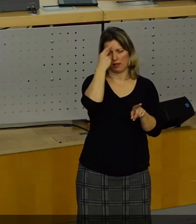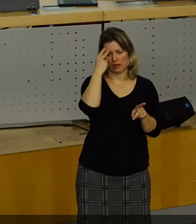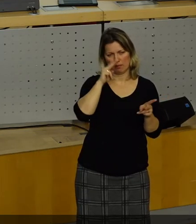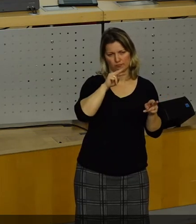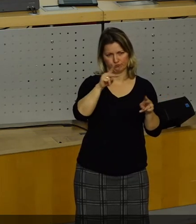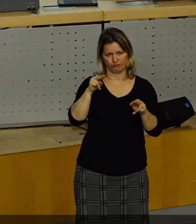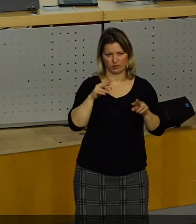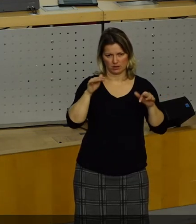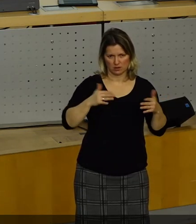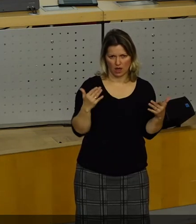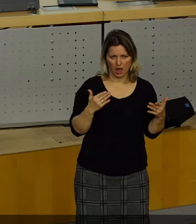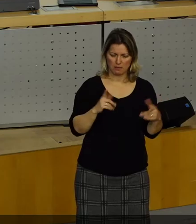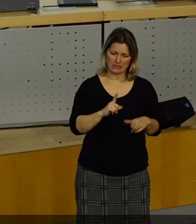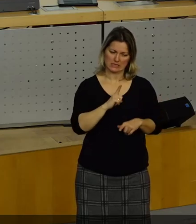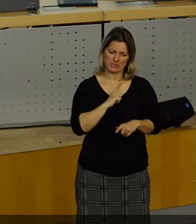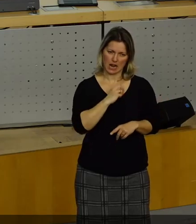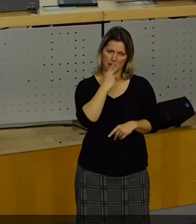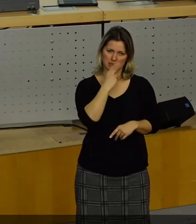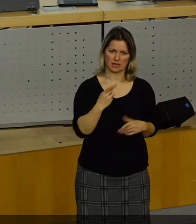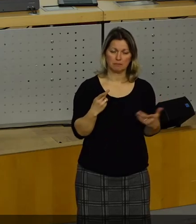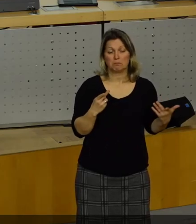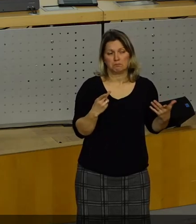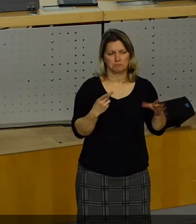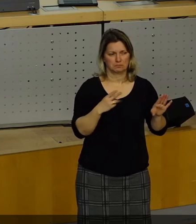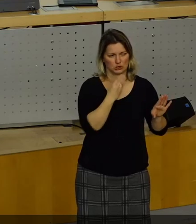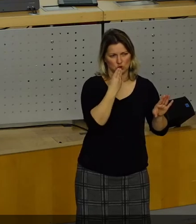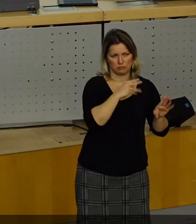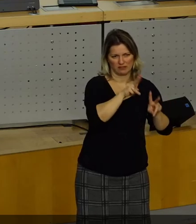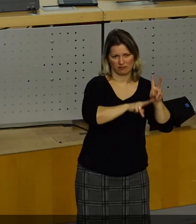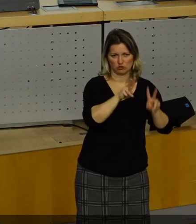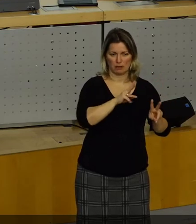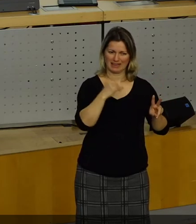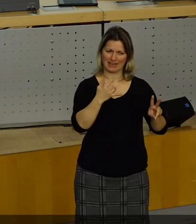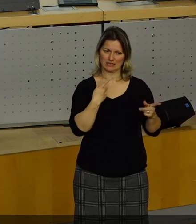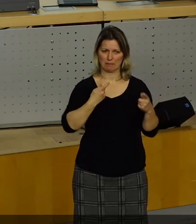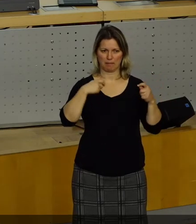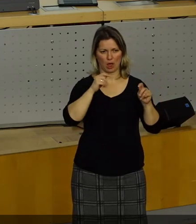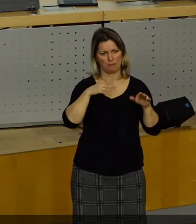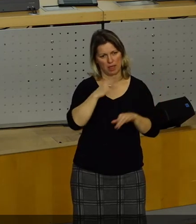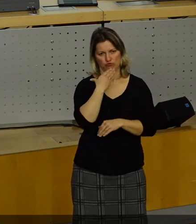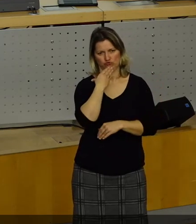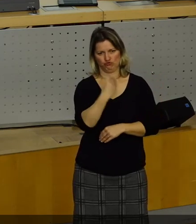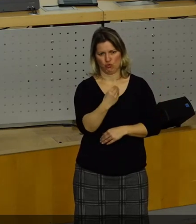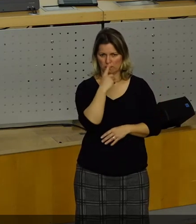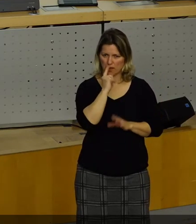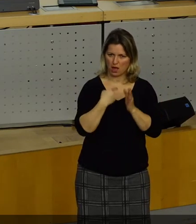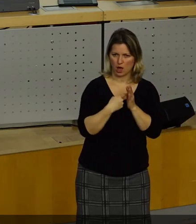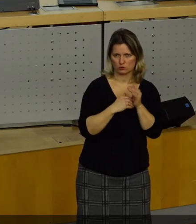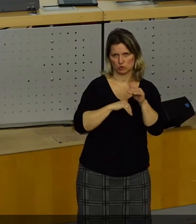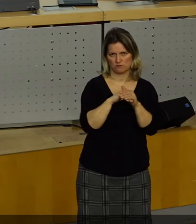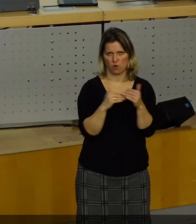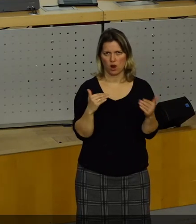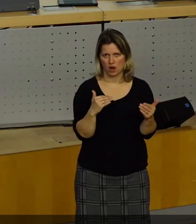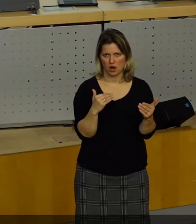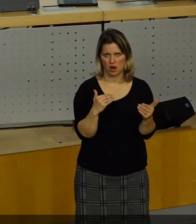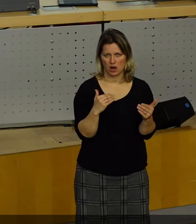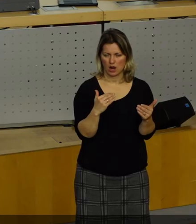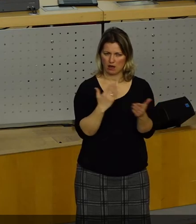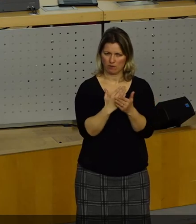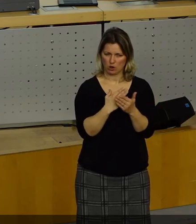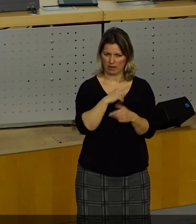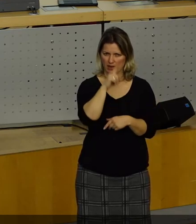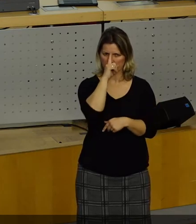dass wir besser, Geschmackssache immer, schöner, anspruchsvoller bauen. Das hängt aus meiner Sicht damit zusammen, dass wir